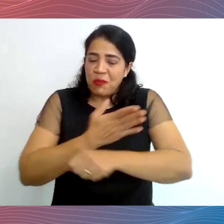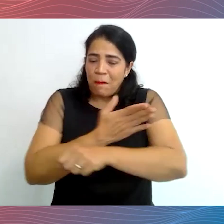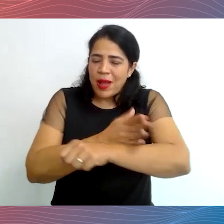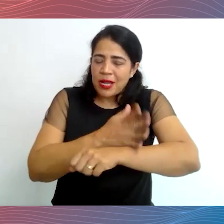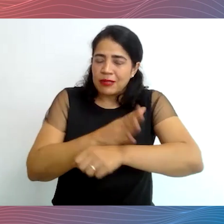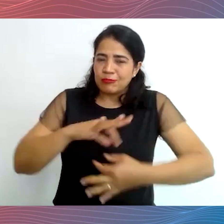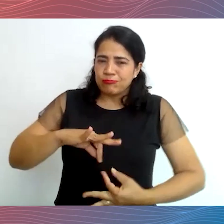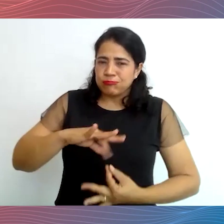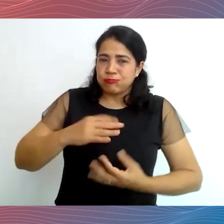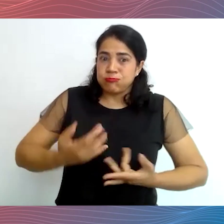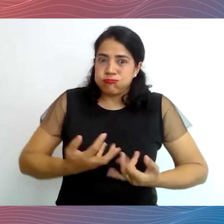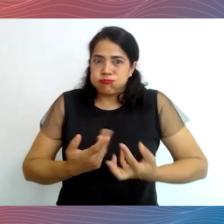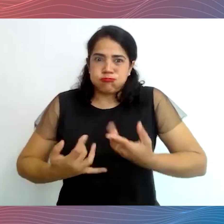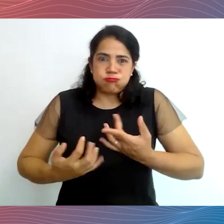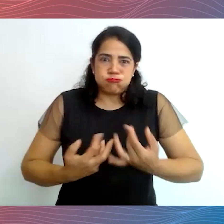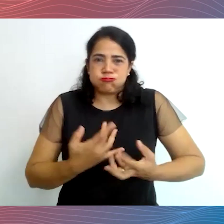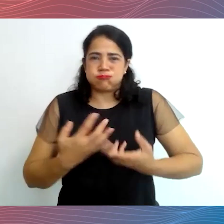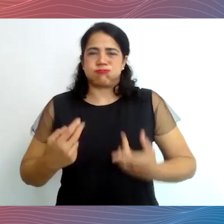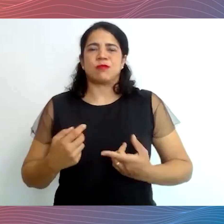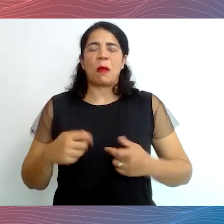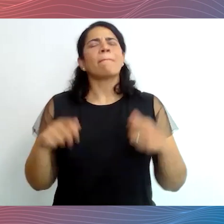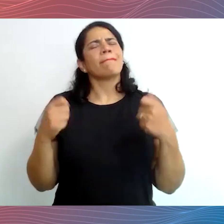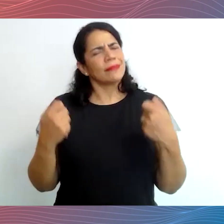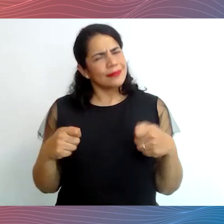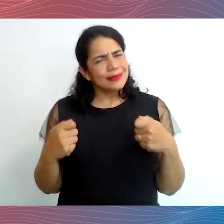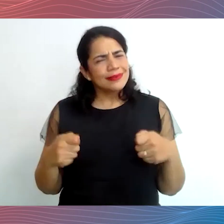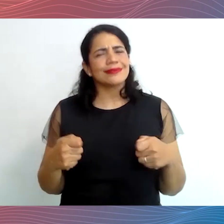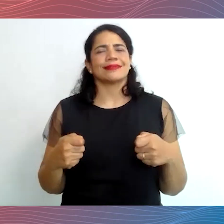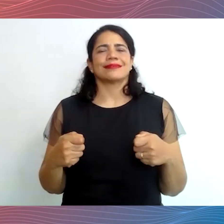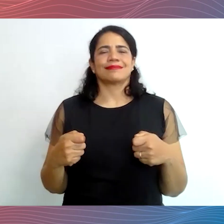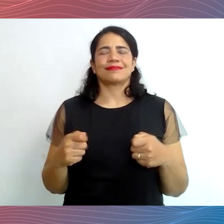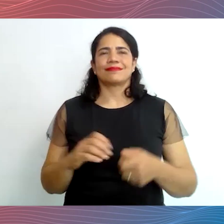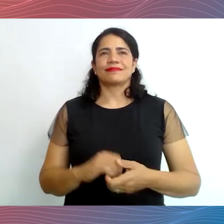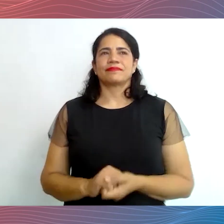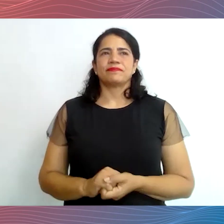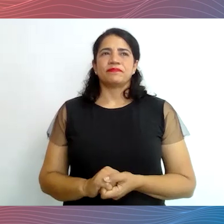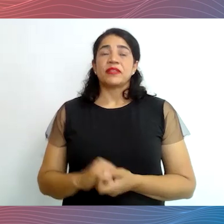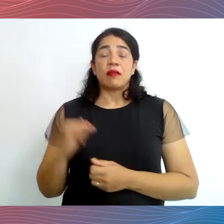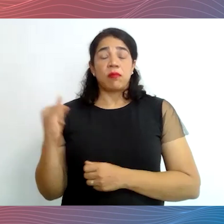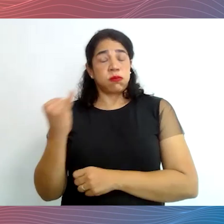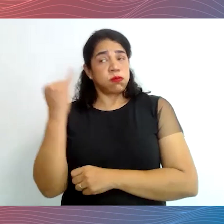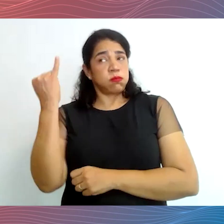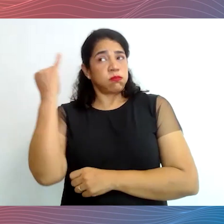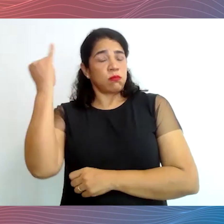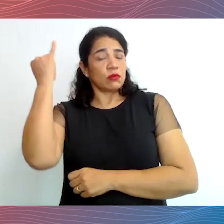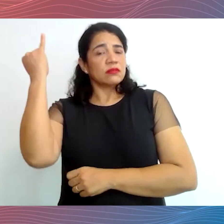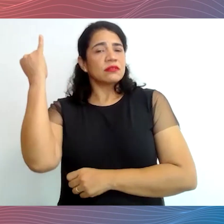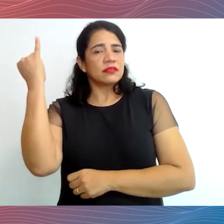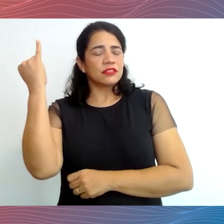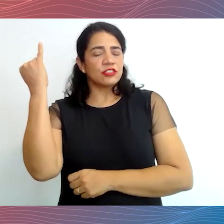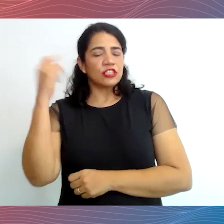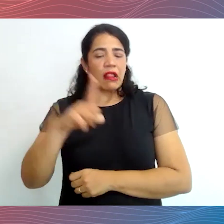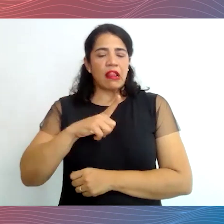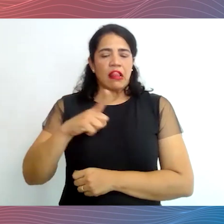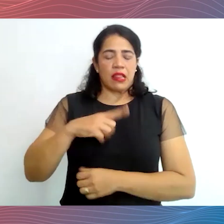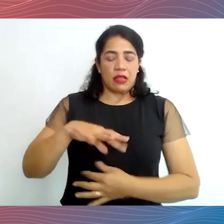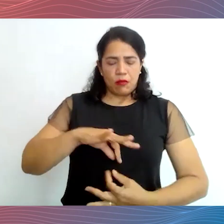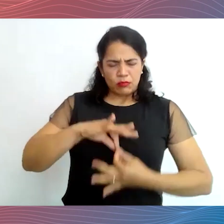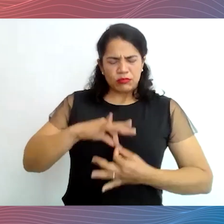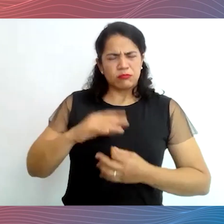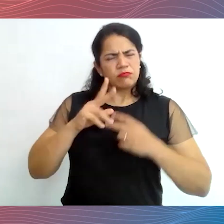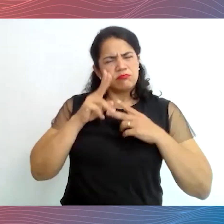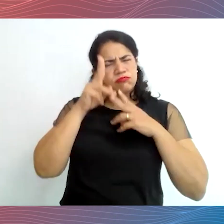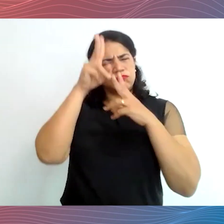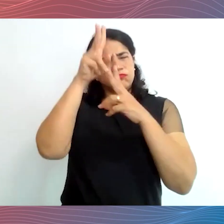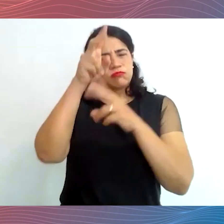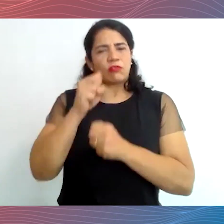É necessário ter um espírito, primeiramente um espírito exercitado, um espírito forte, né? Para depois